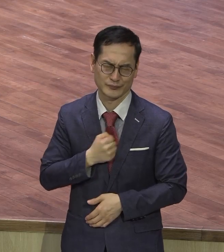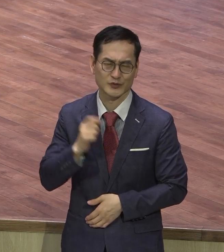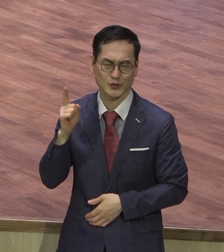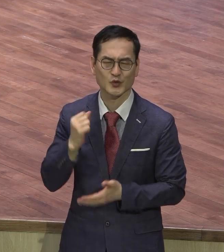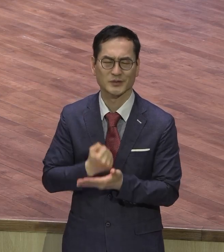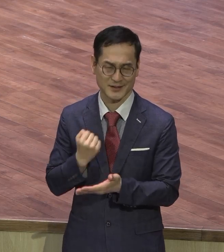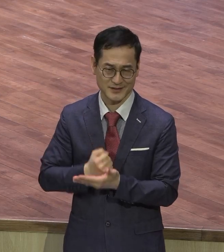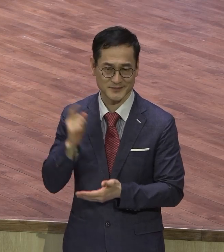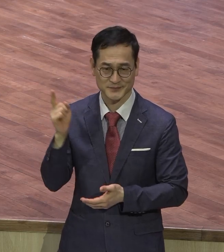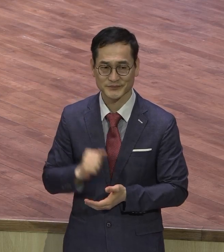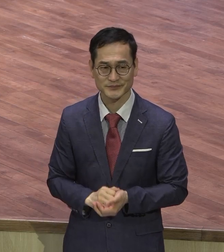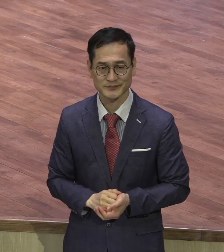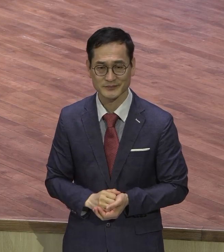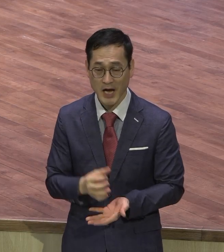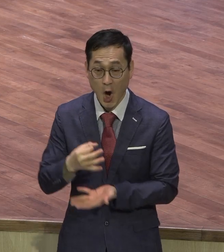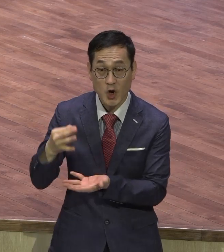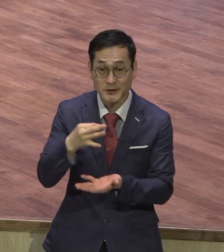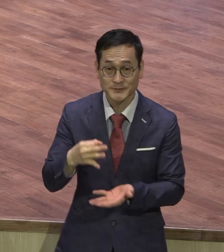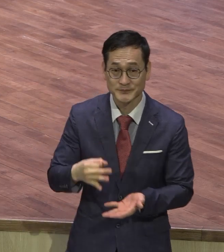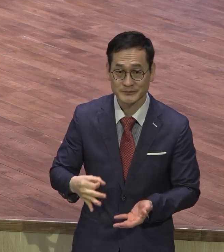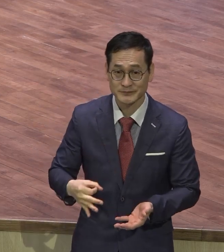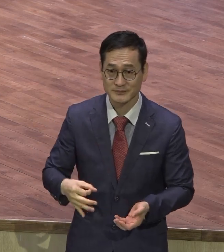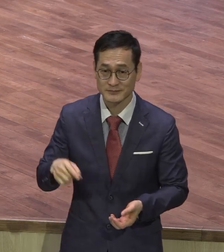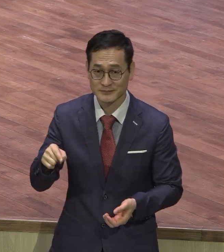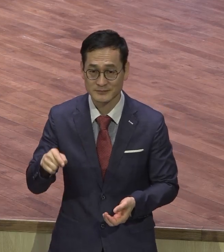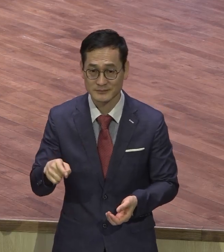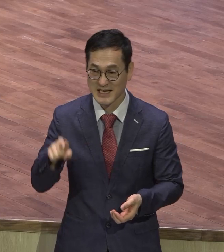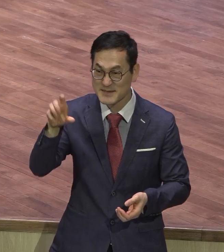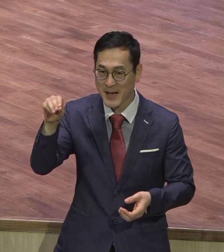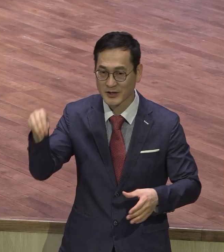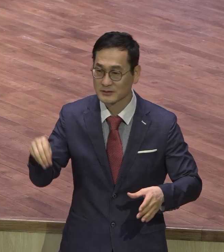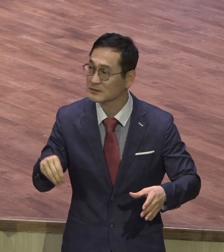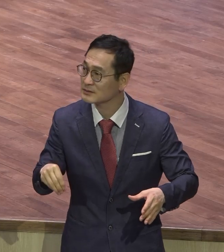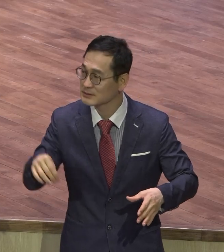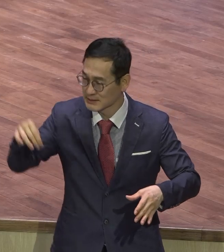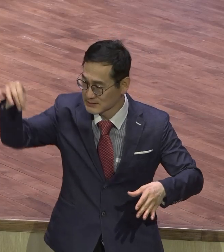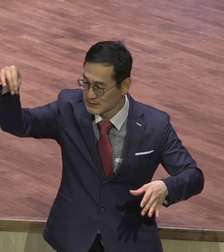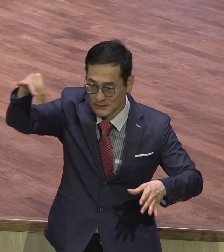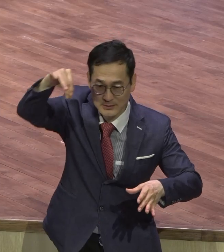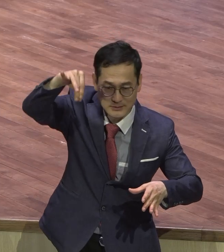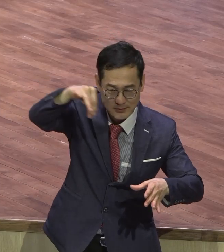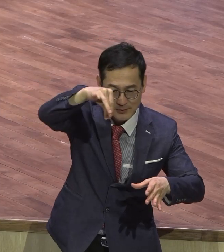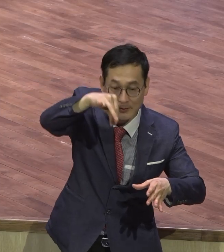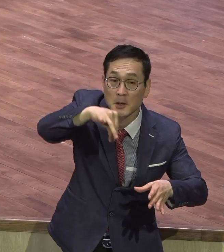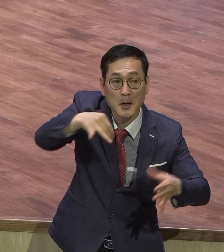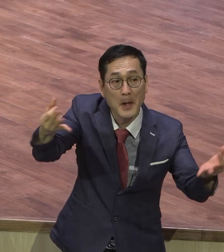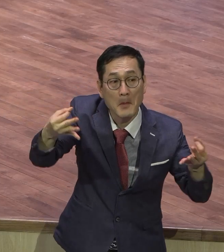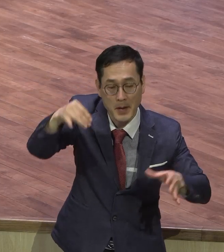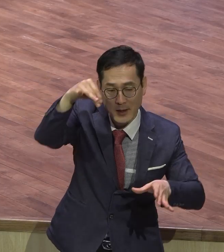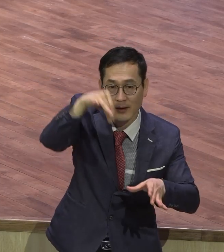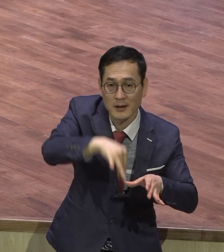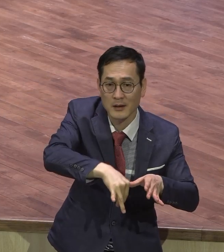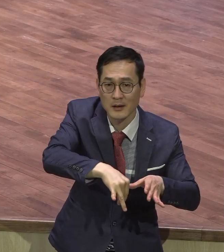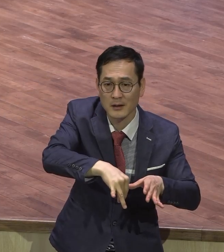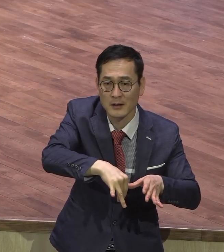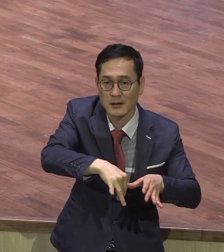사람을 의식해서, 헌금도 사람을 의식해서, 사람 때문에, 체면 때문에 헌금도 그래